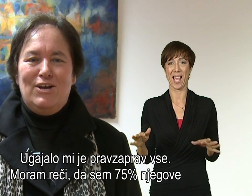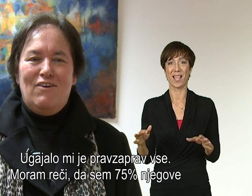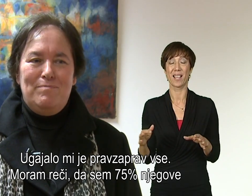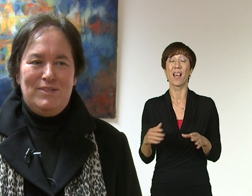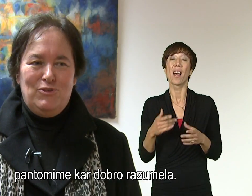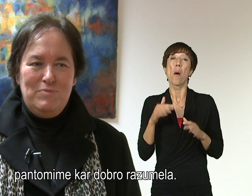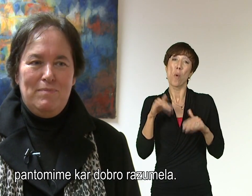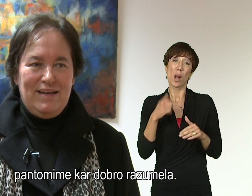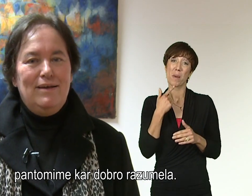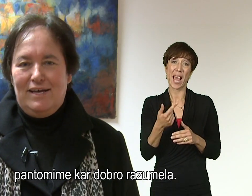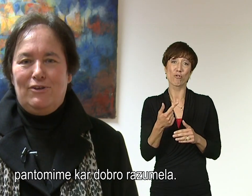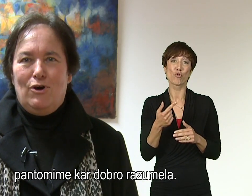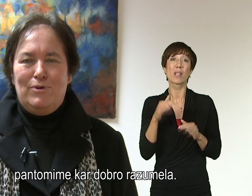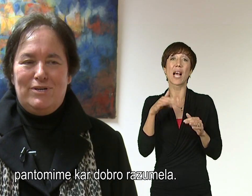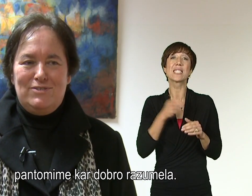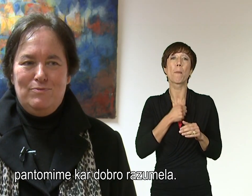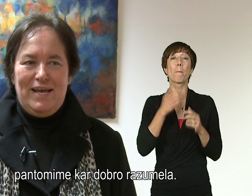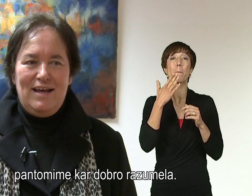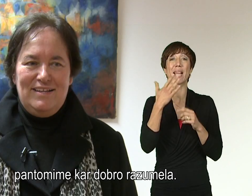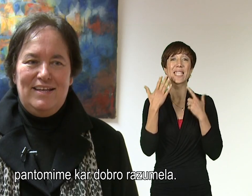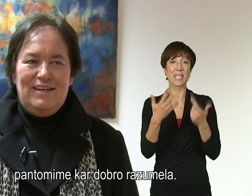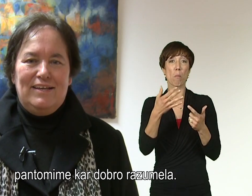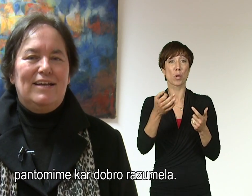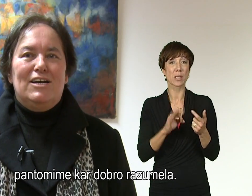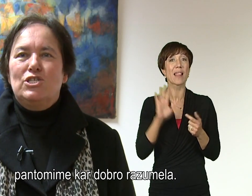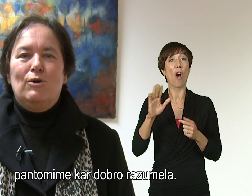75% njegove pantomime kar dobro razumela.